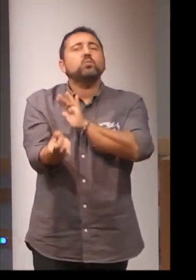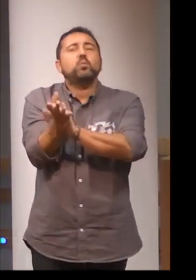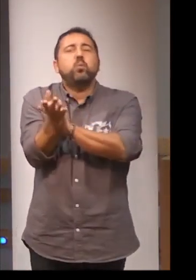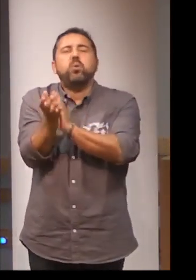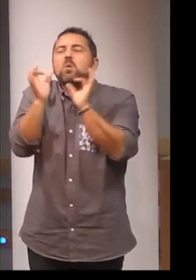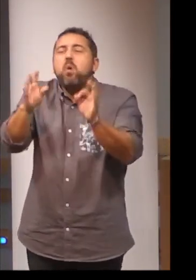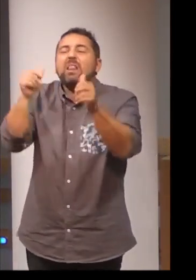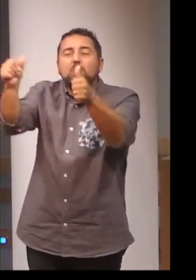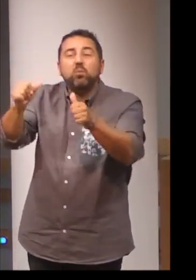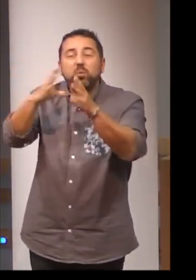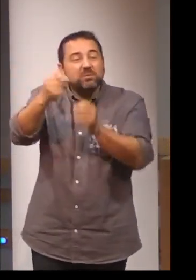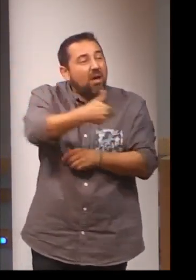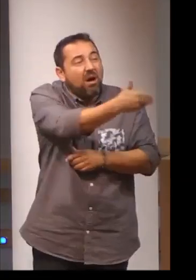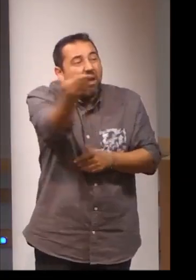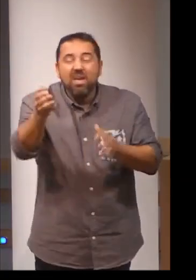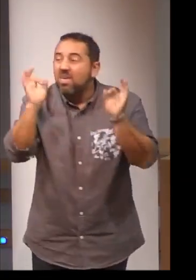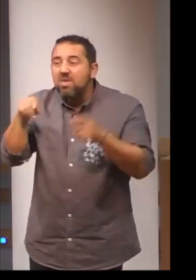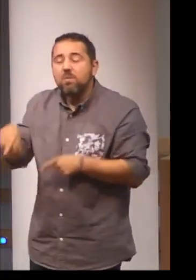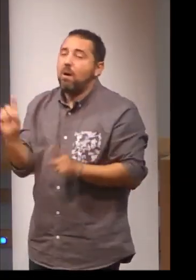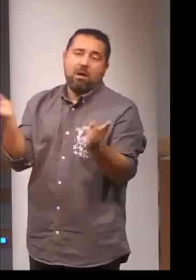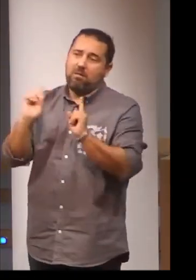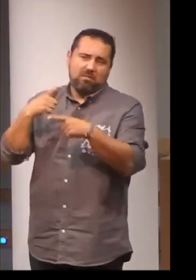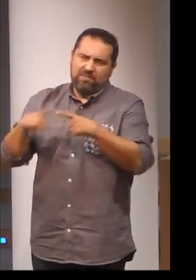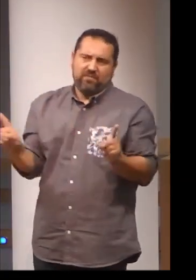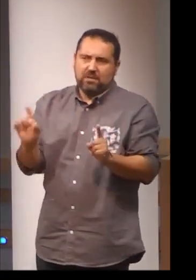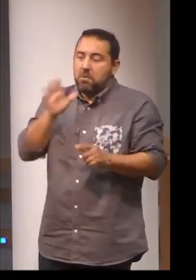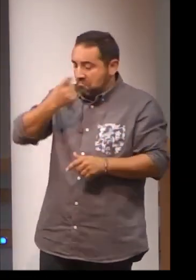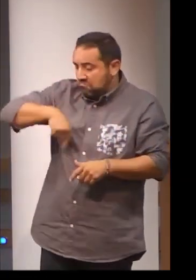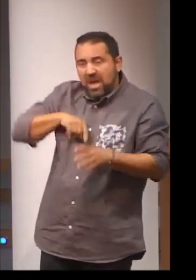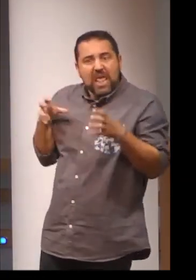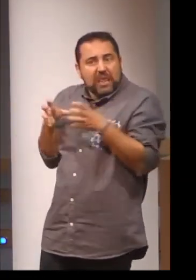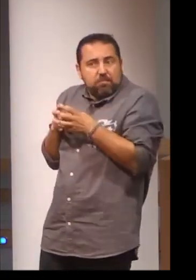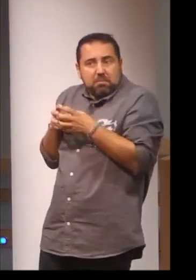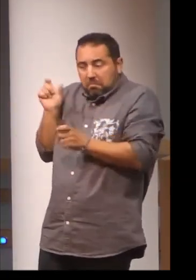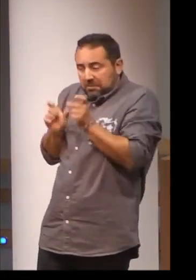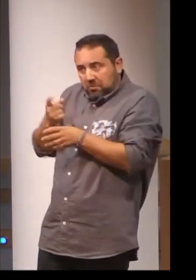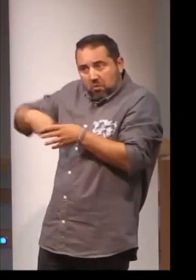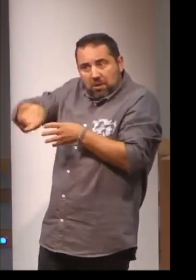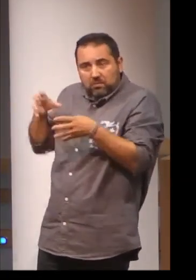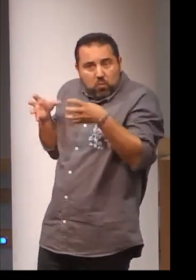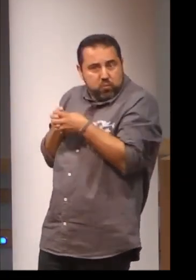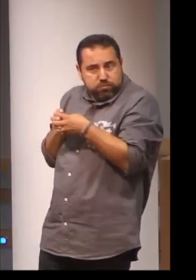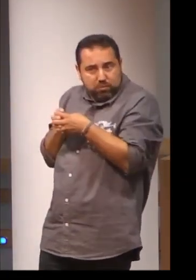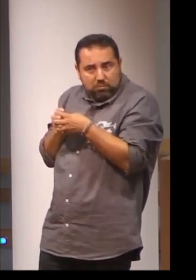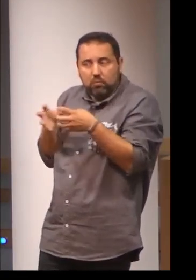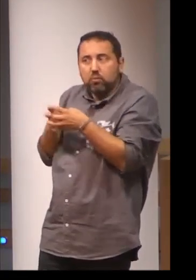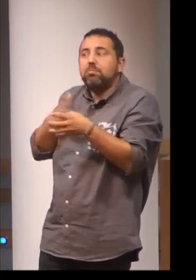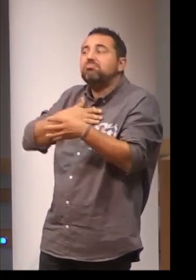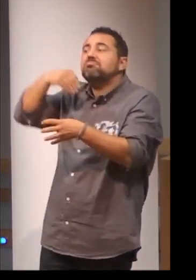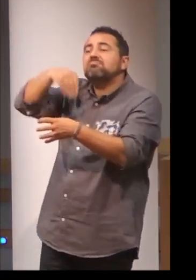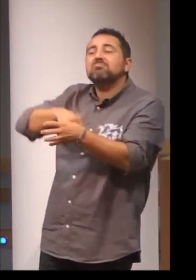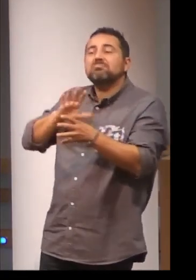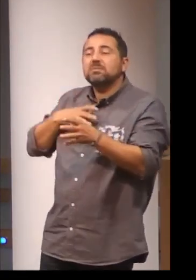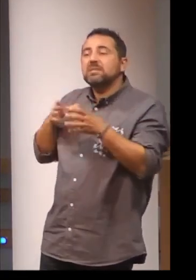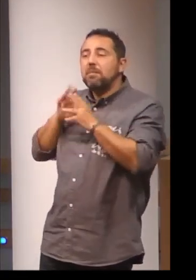titulación en una universidad. Nosotros somos un equipo de personas que formamos parte del equipo, formamos el equipo de la unidad de atención a